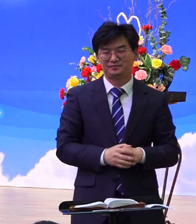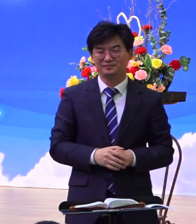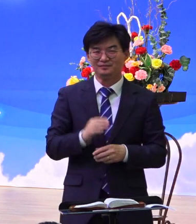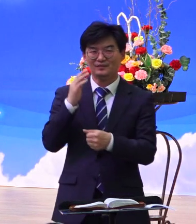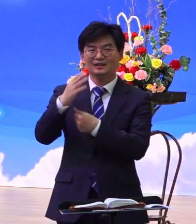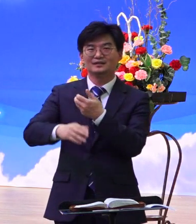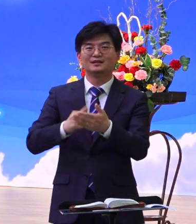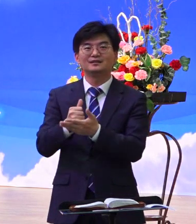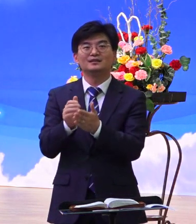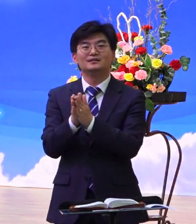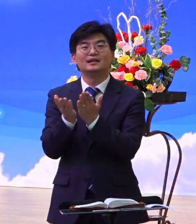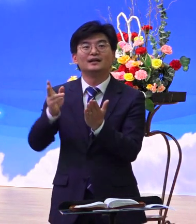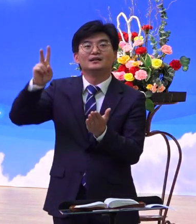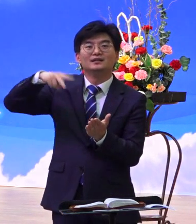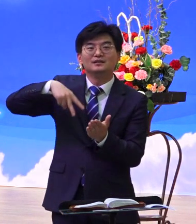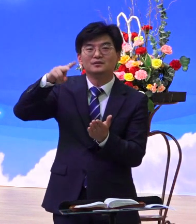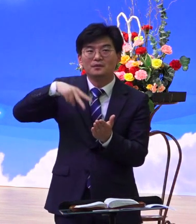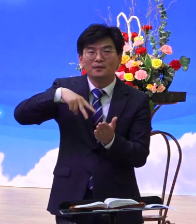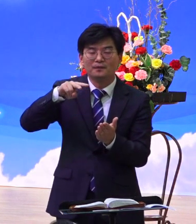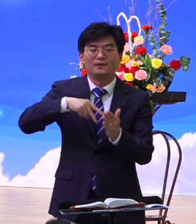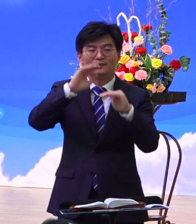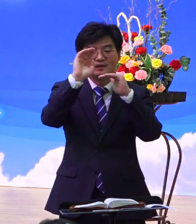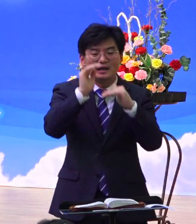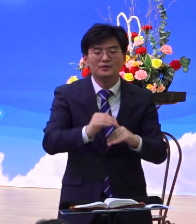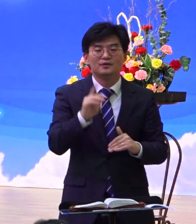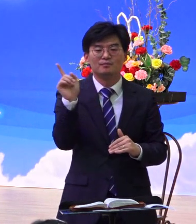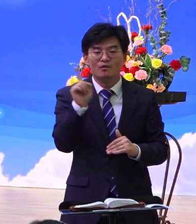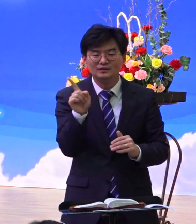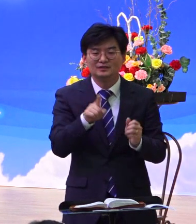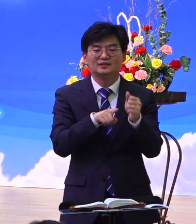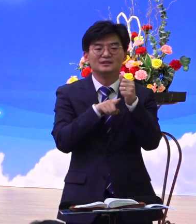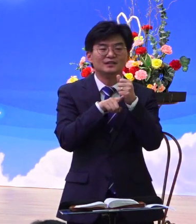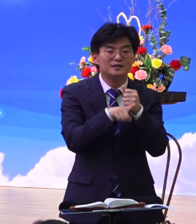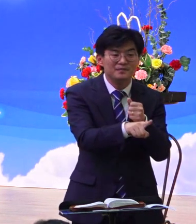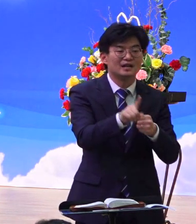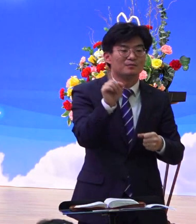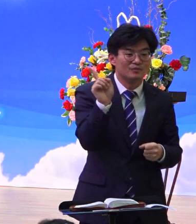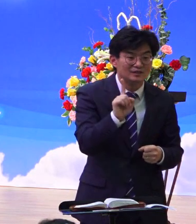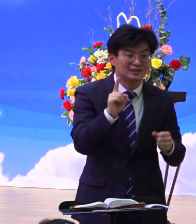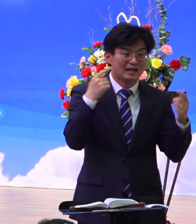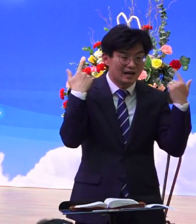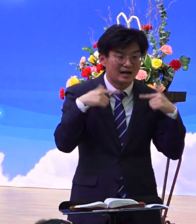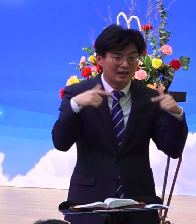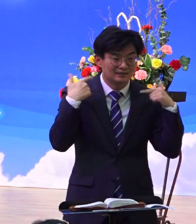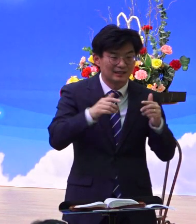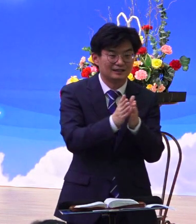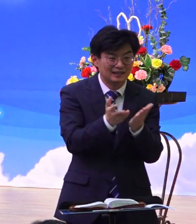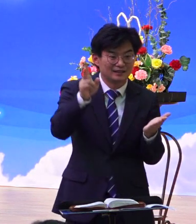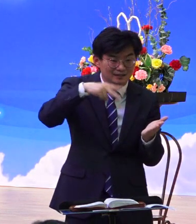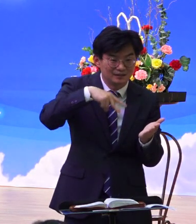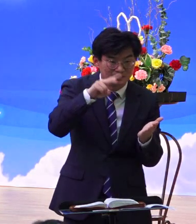성경의 그 뜻이 무엇인지 여러분 잘 알고 계십니까? 그리고 자녀들에게 성경을 여러분 가르쳐